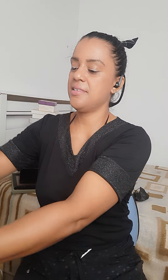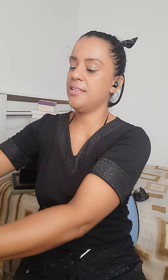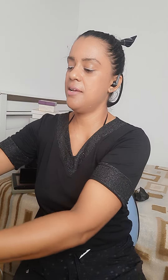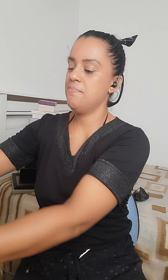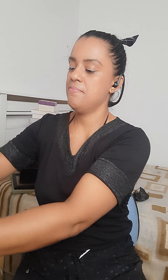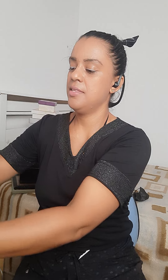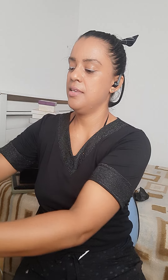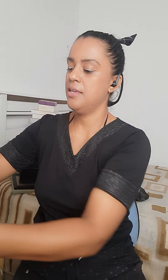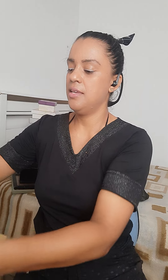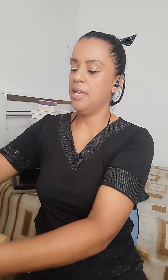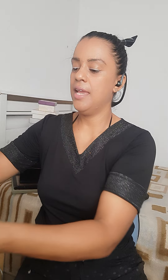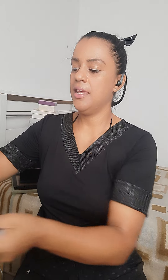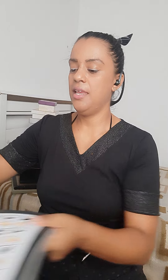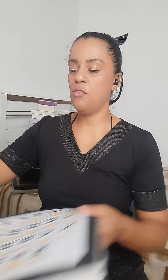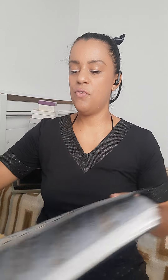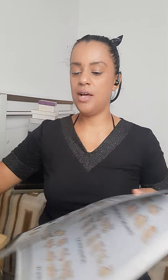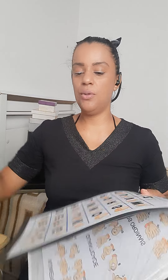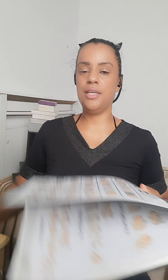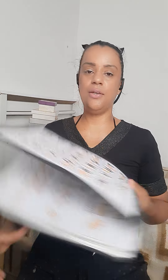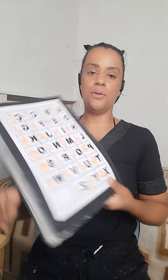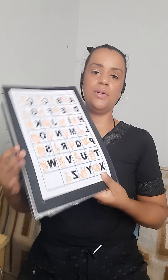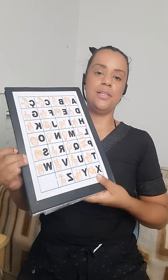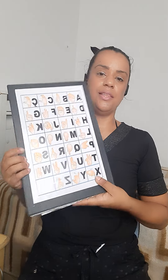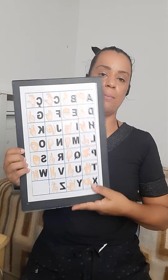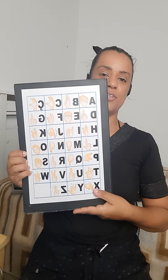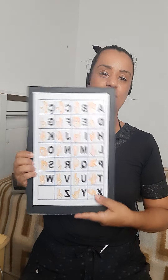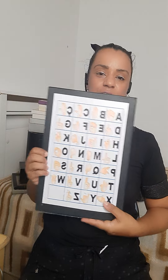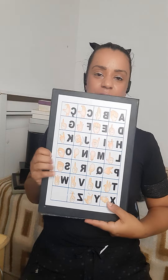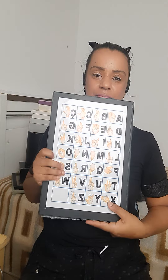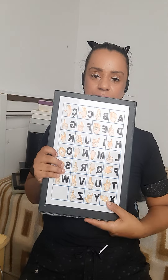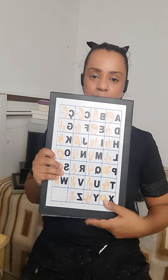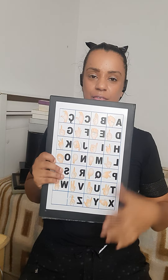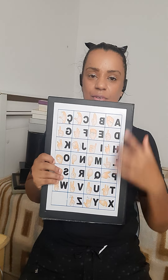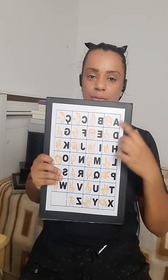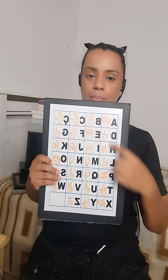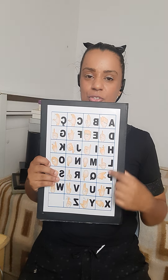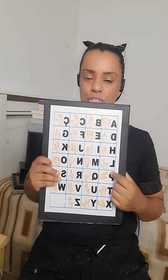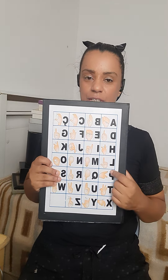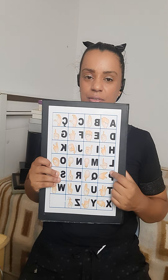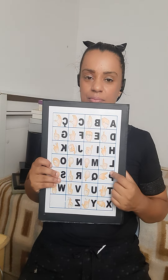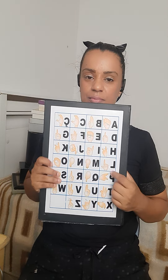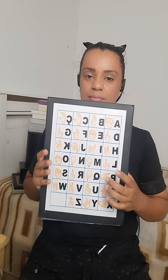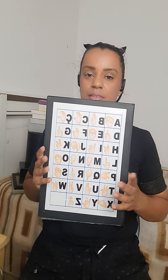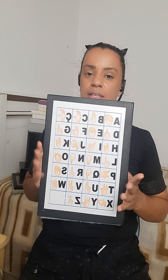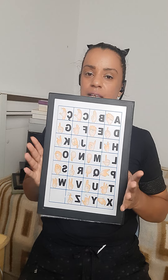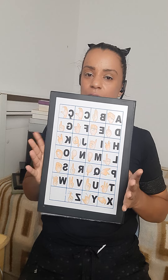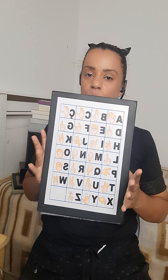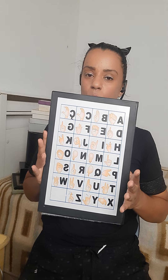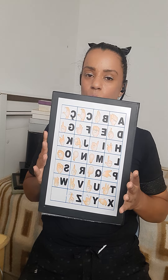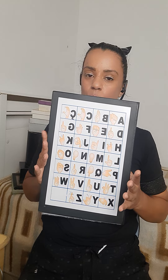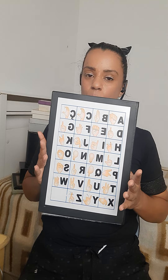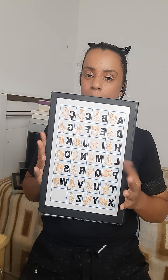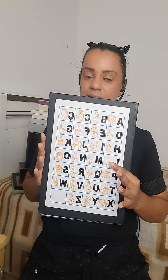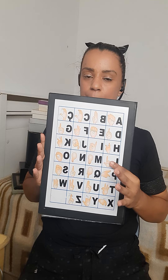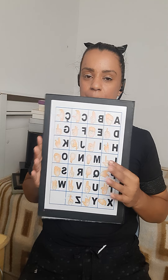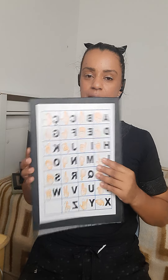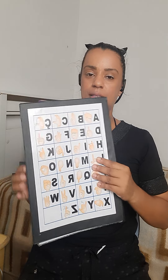tá? É que nem eu falo aqui, ó, da pastinha. Tá vendo a pastinha? Pasta preta com